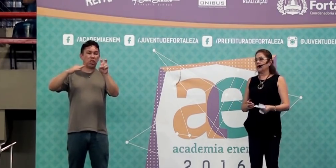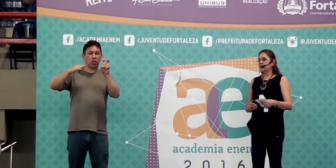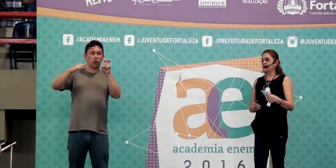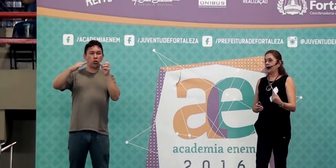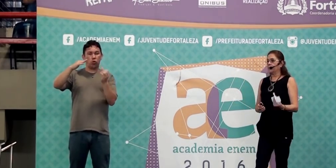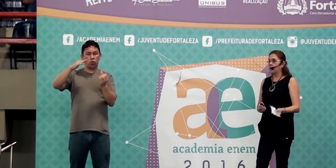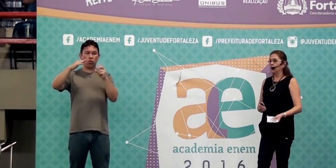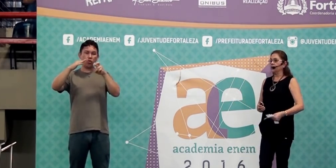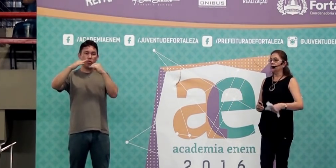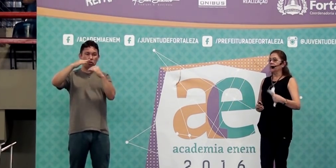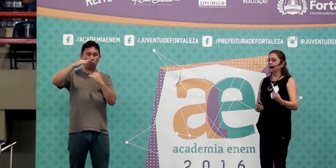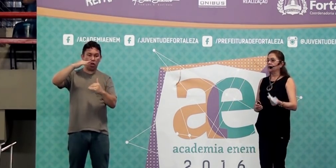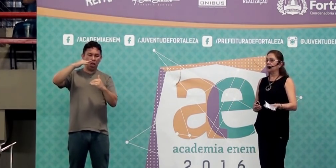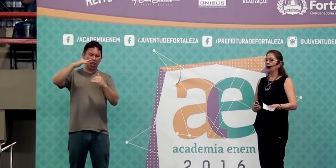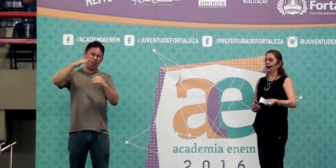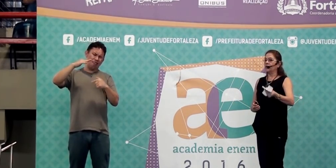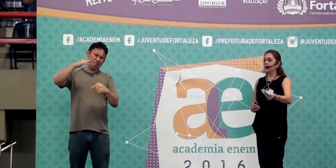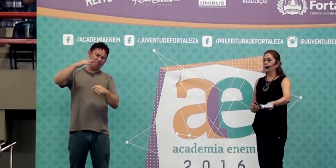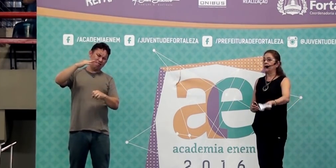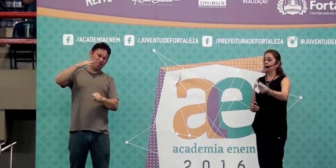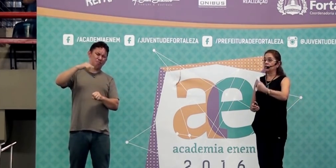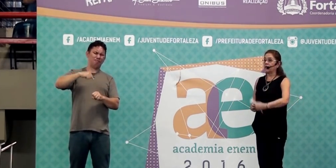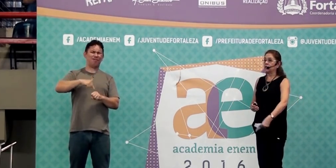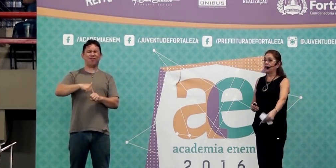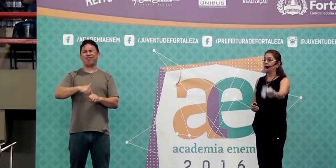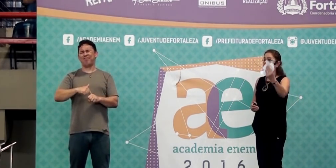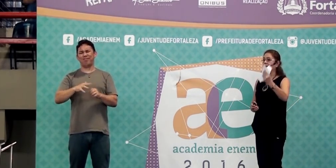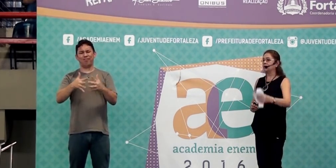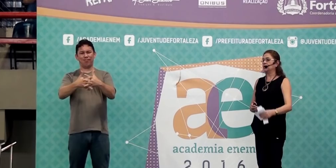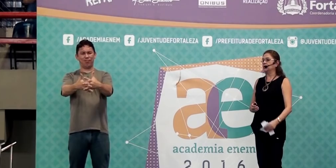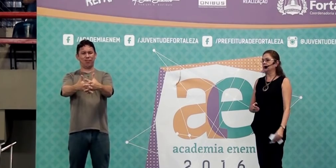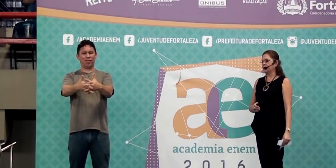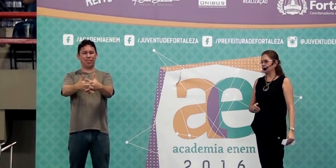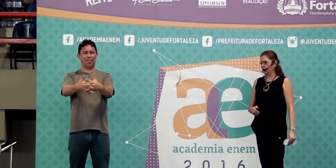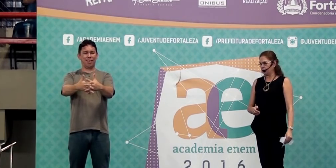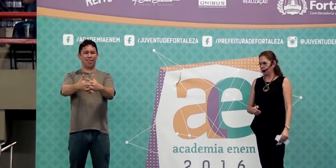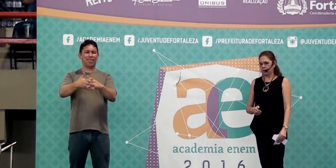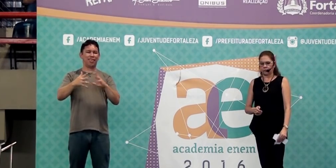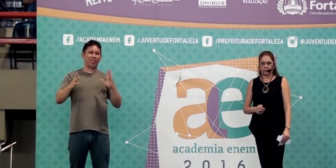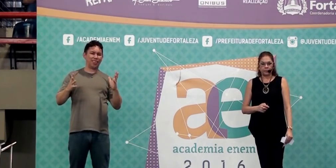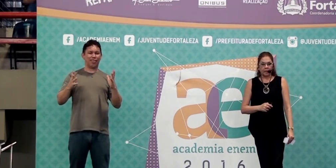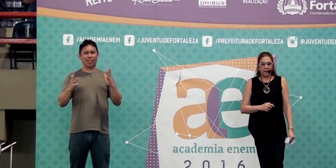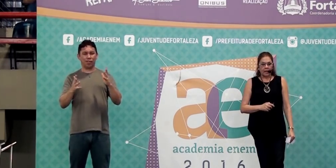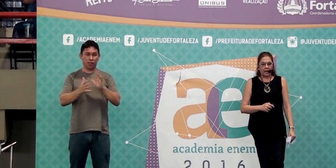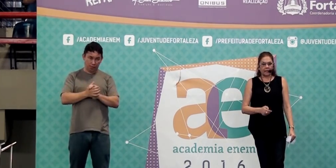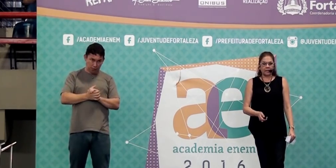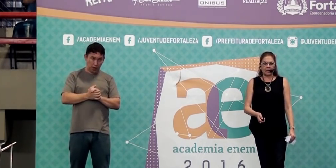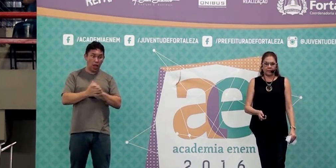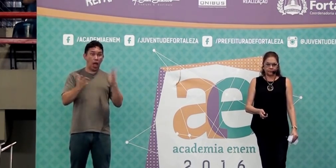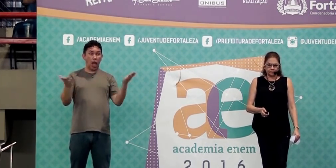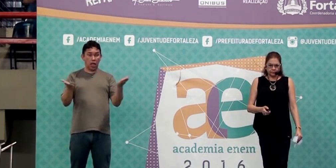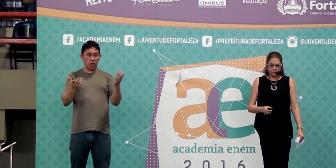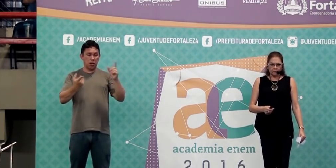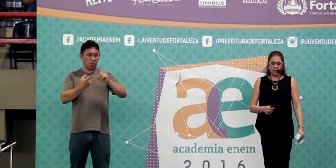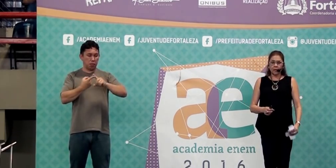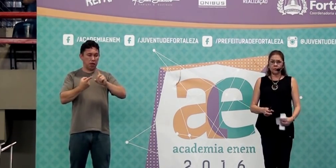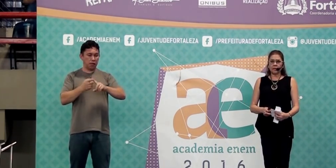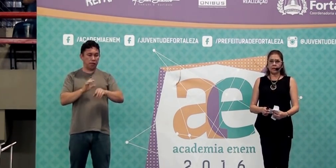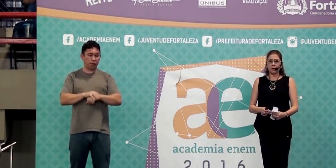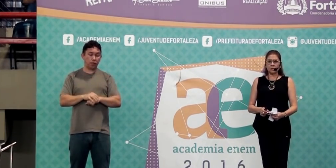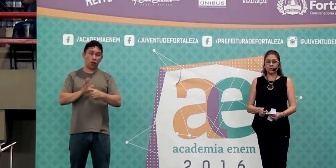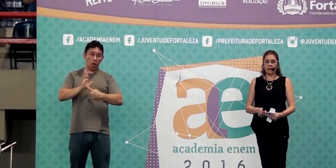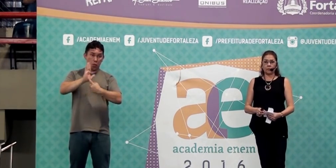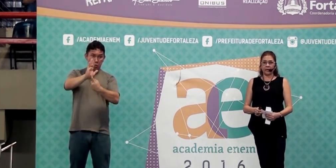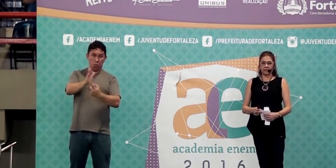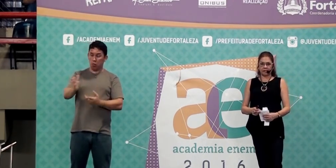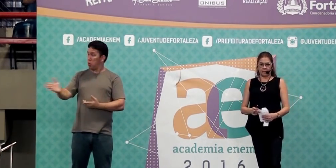linhas. Quem vai para 8 linhas, 9, repito, já está invadindo o desenvolvimento. Aqui, eu